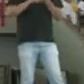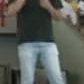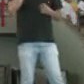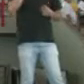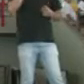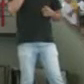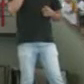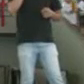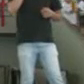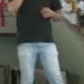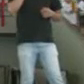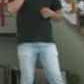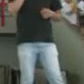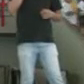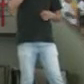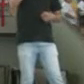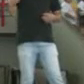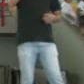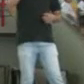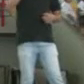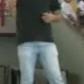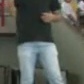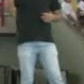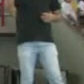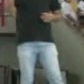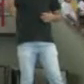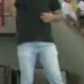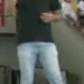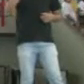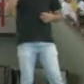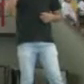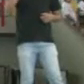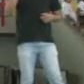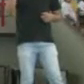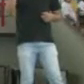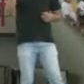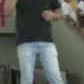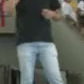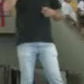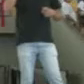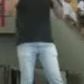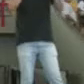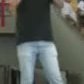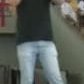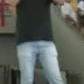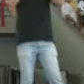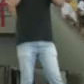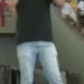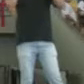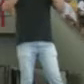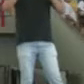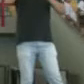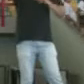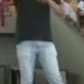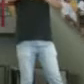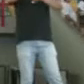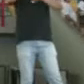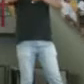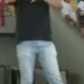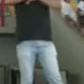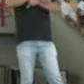agora, o INEP disponibilizou na internet o guia do participante do Enem